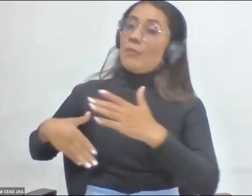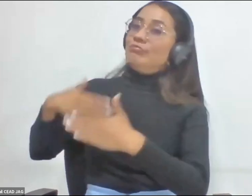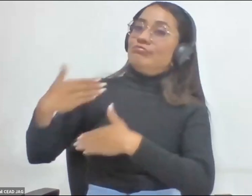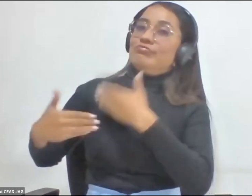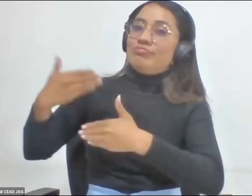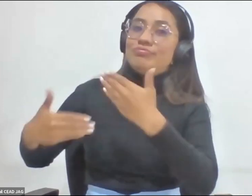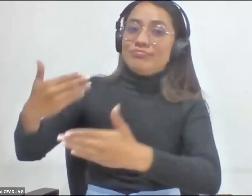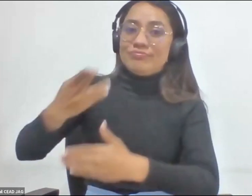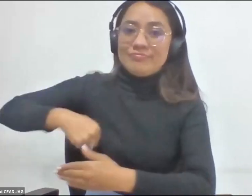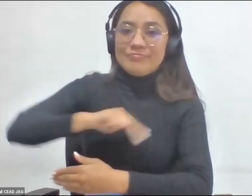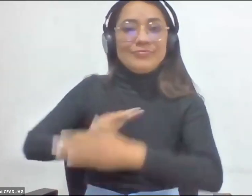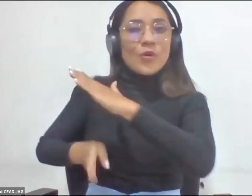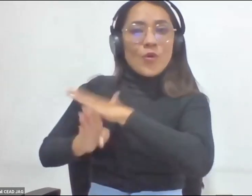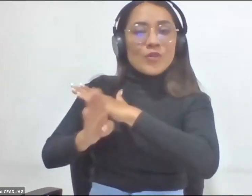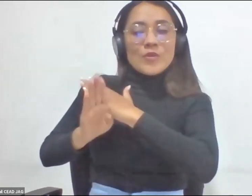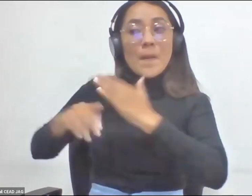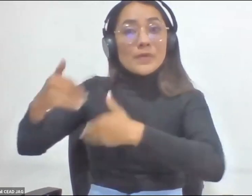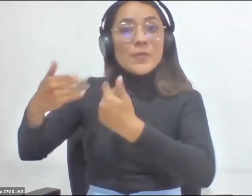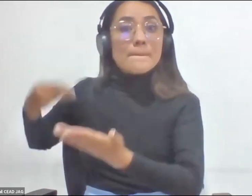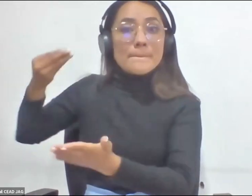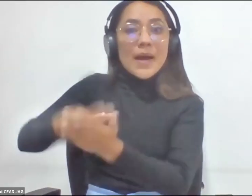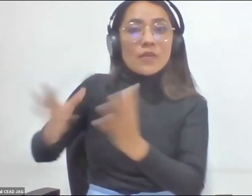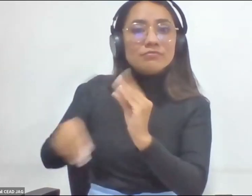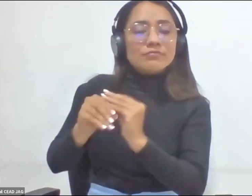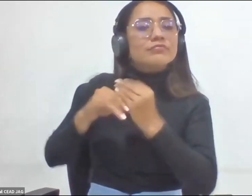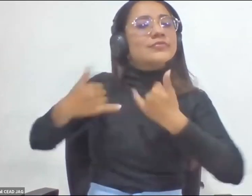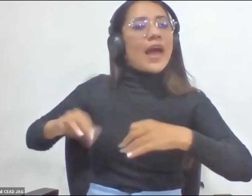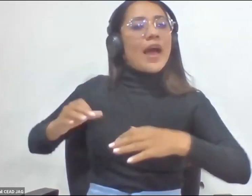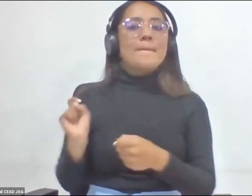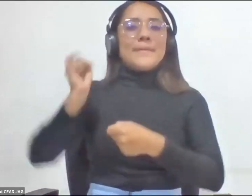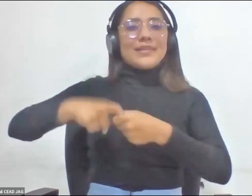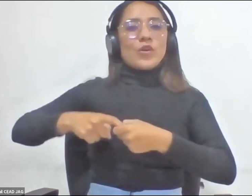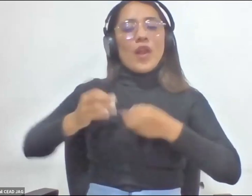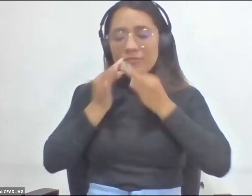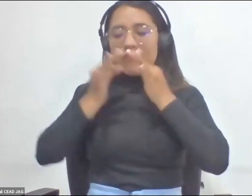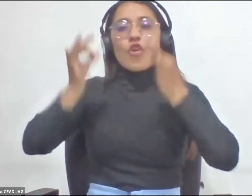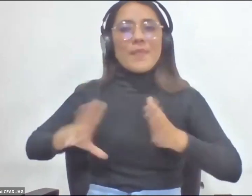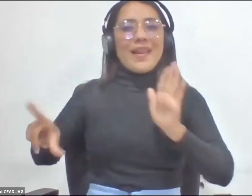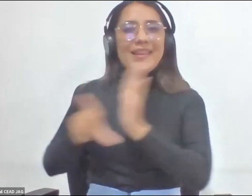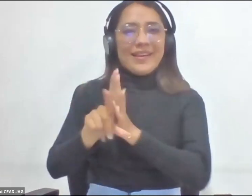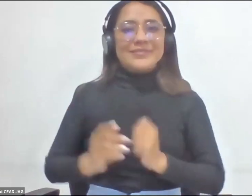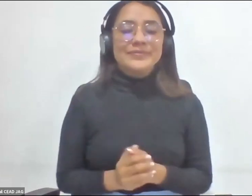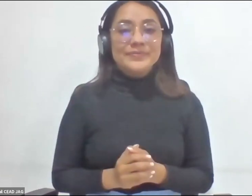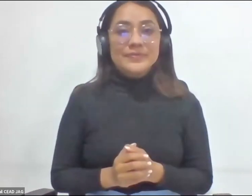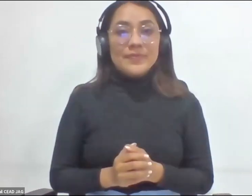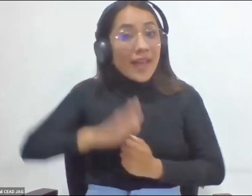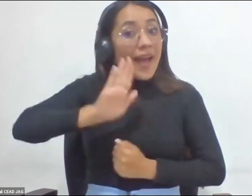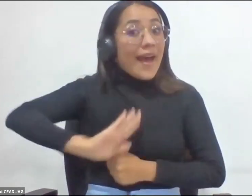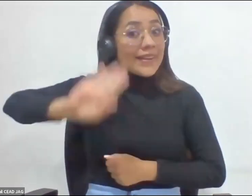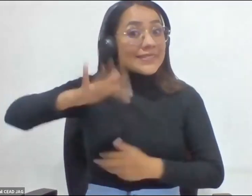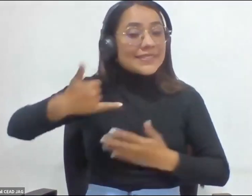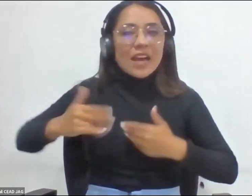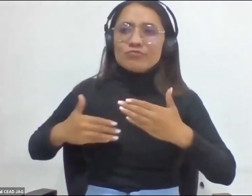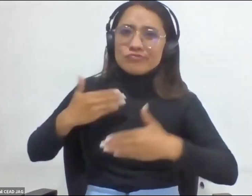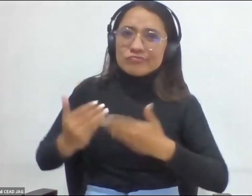correspondiente al pago y a la legalización de la matrícula Entonces es así como le damos la